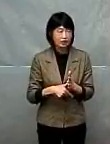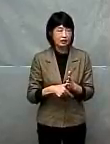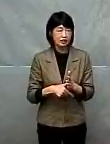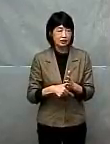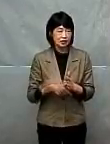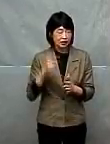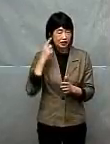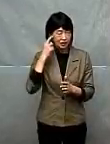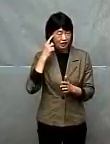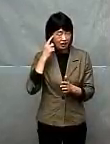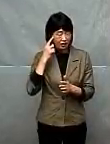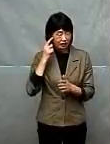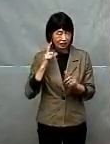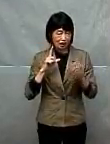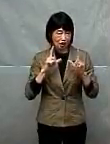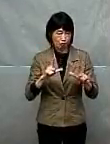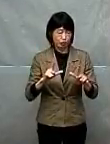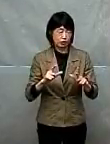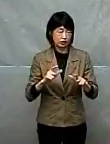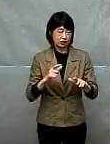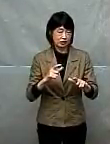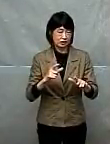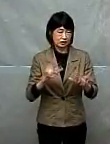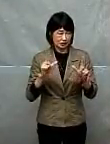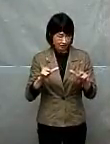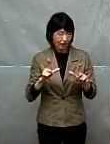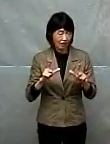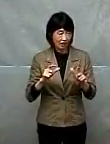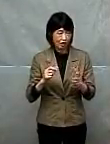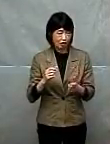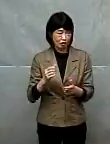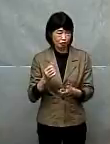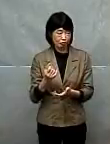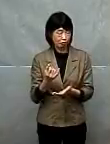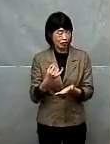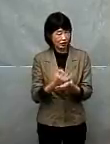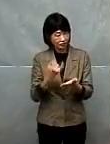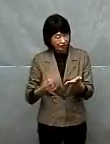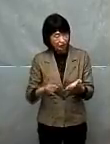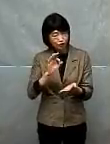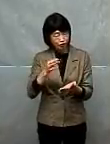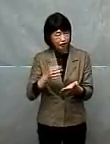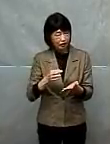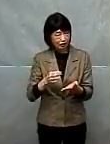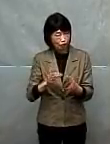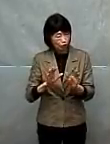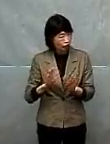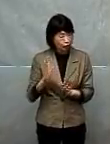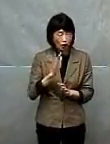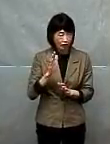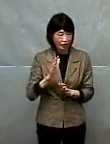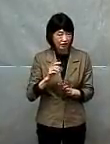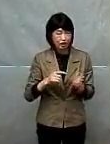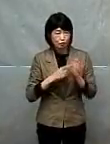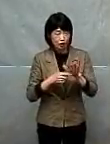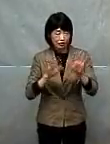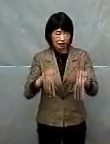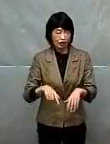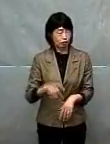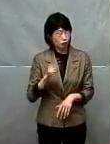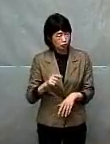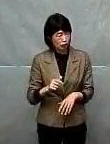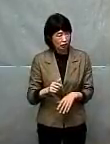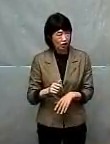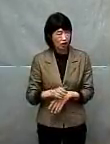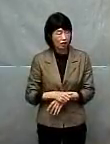から、掲げましたけれども、まあ、それがメインというようなことはならないというふうに思っております